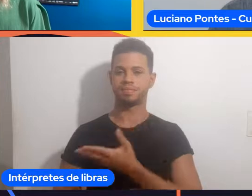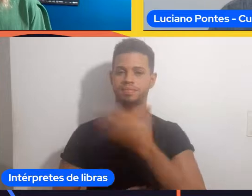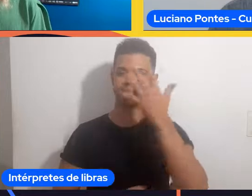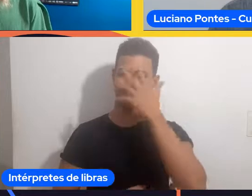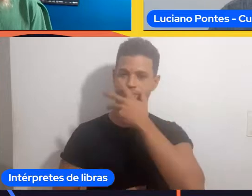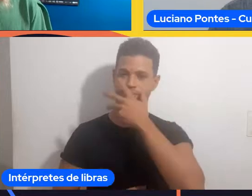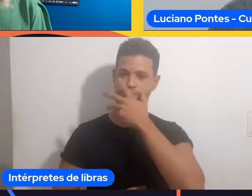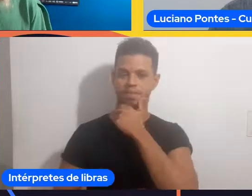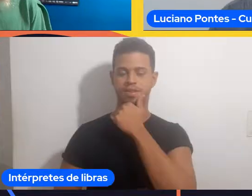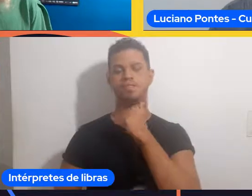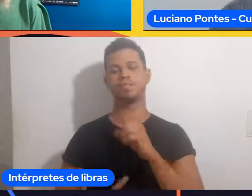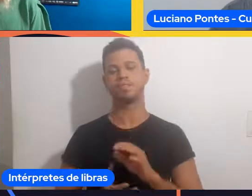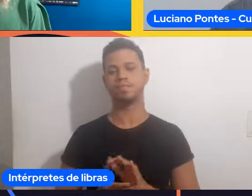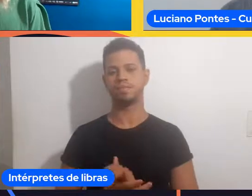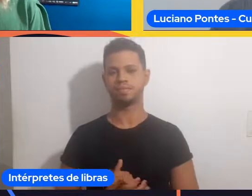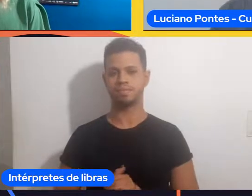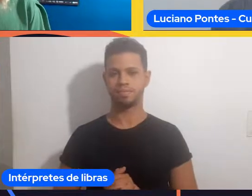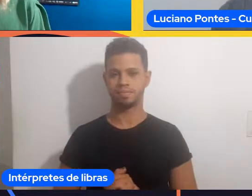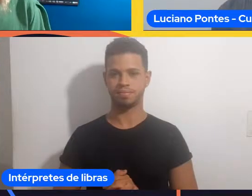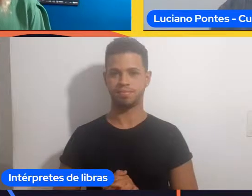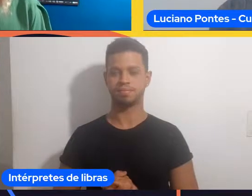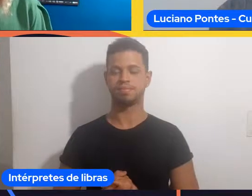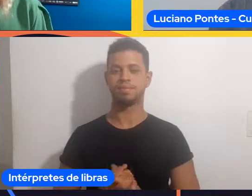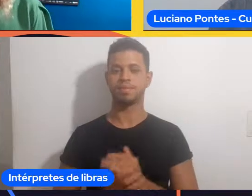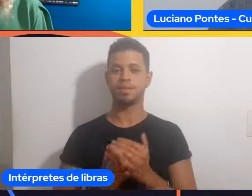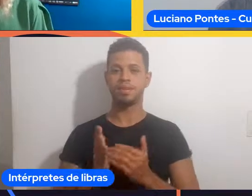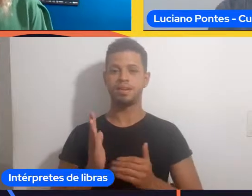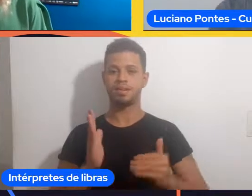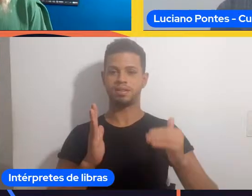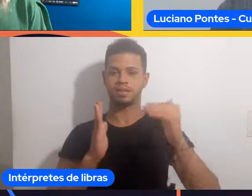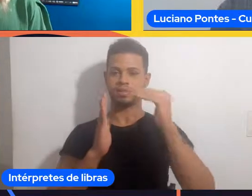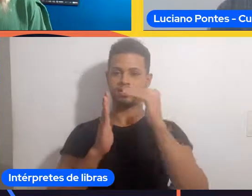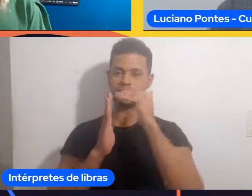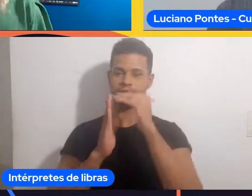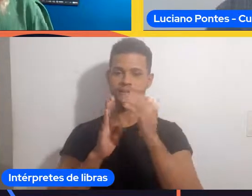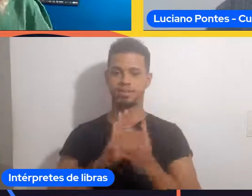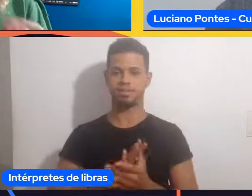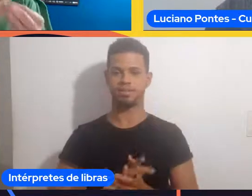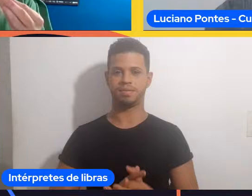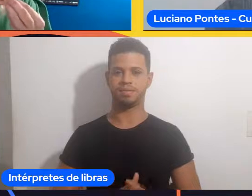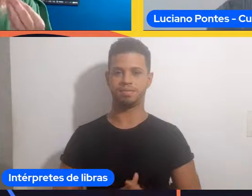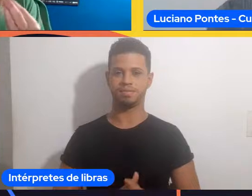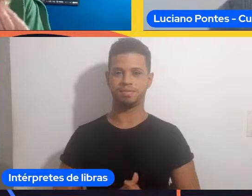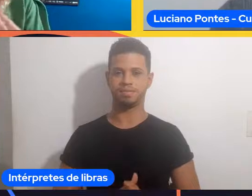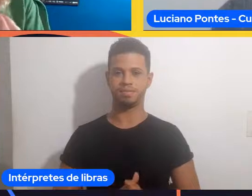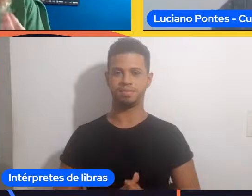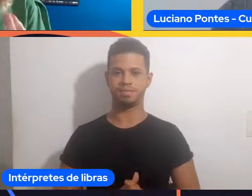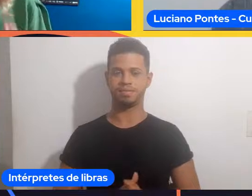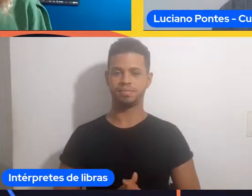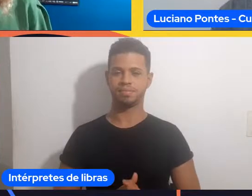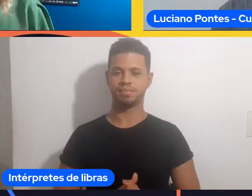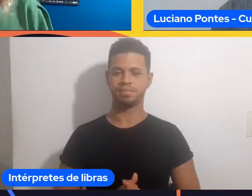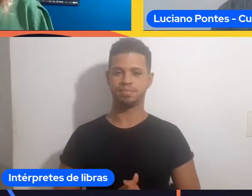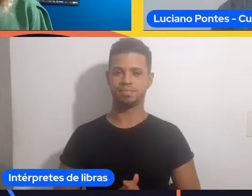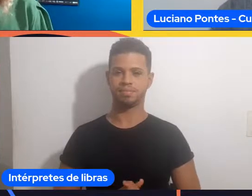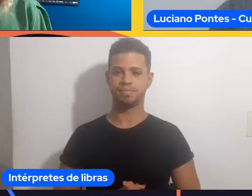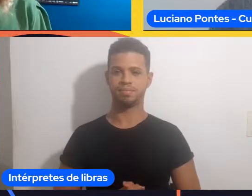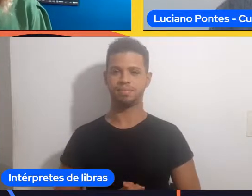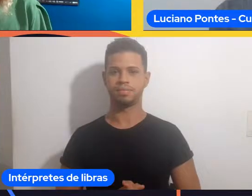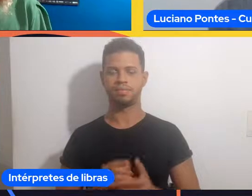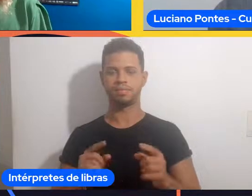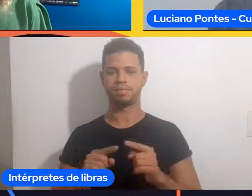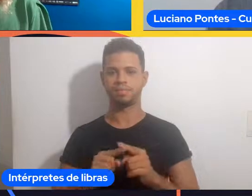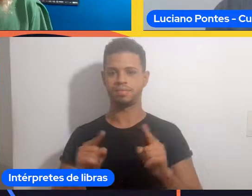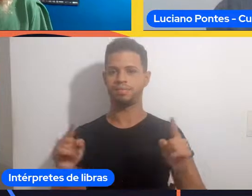gargalhadas e ser um adulto que brinca também, né? Então, ter o entorno do teu trabalho me mostra muito